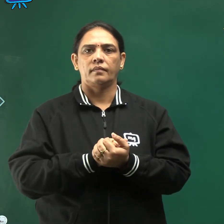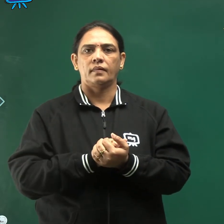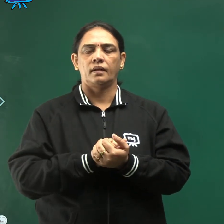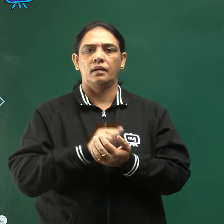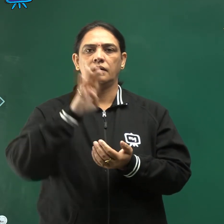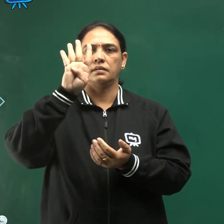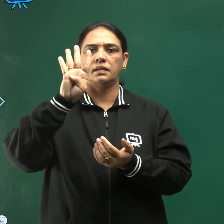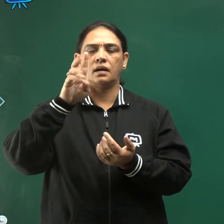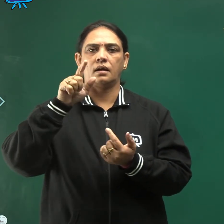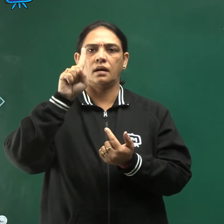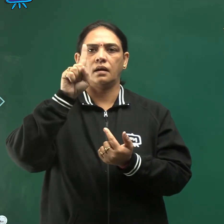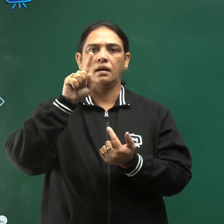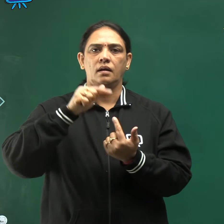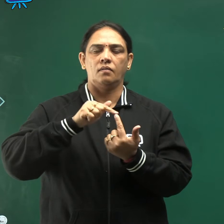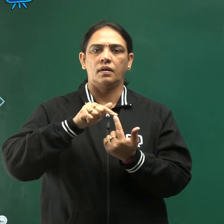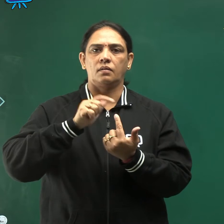4 का वर्गमूल